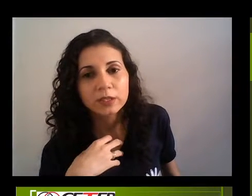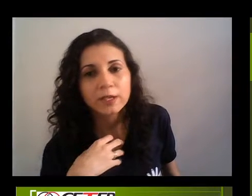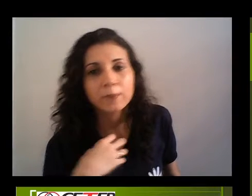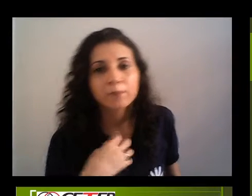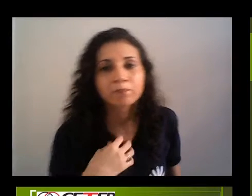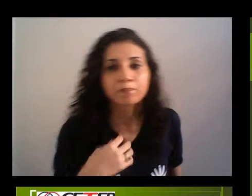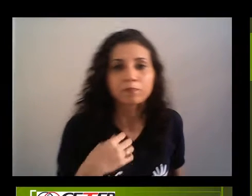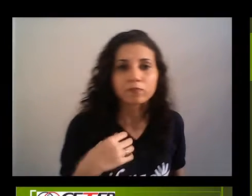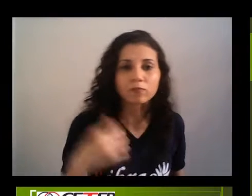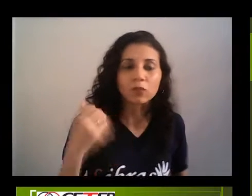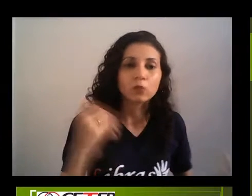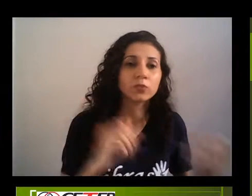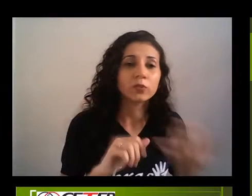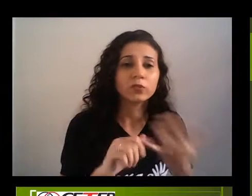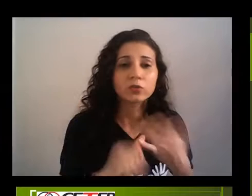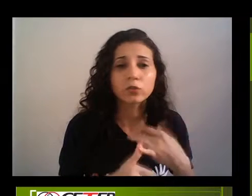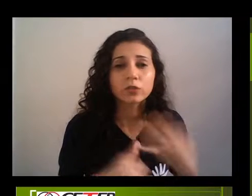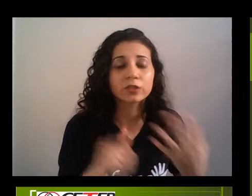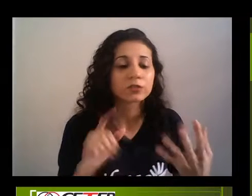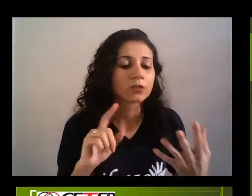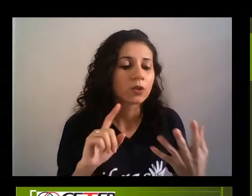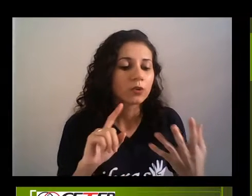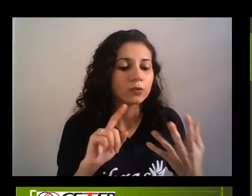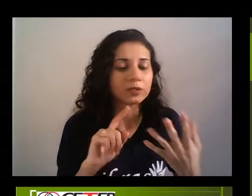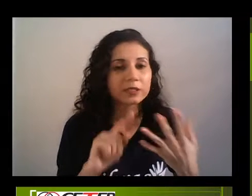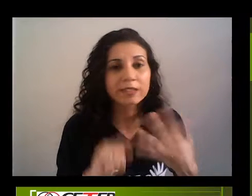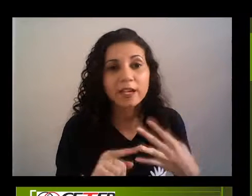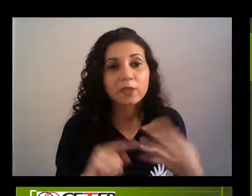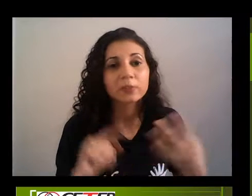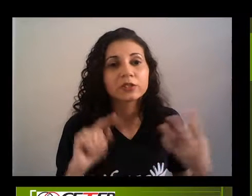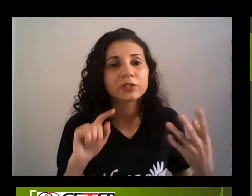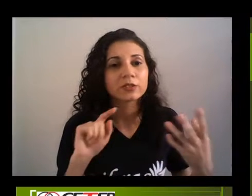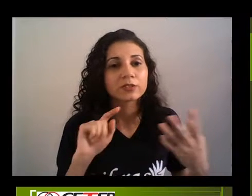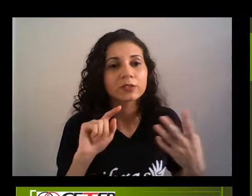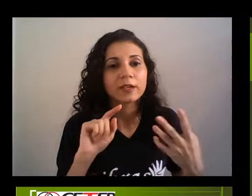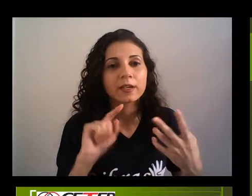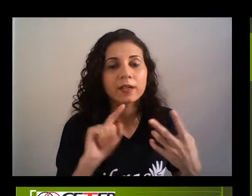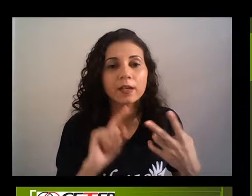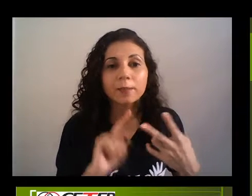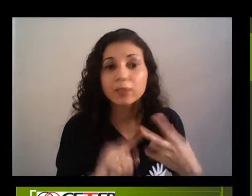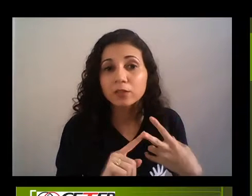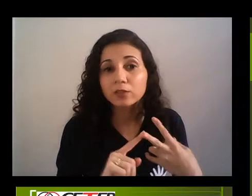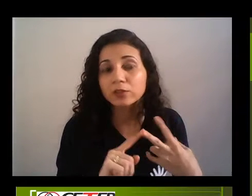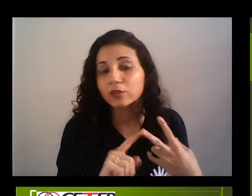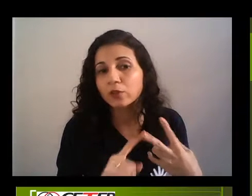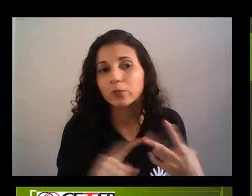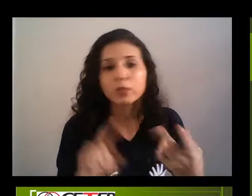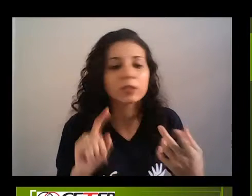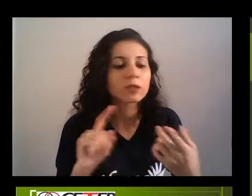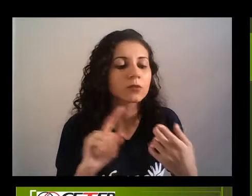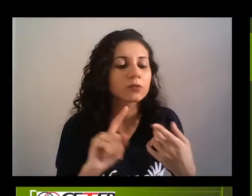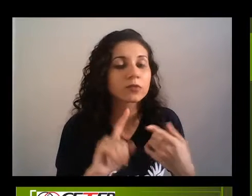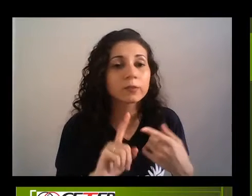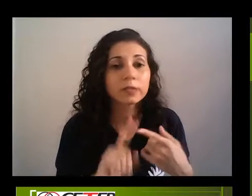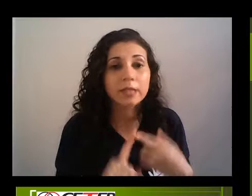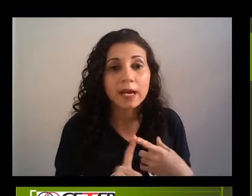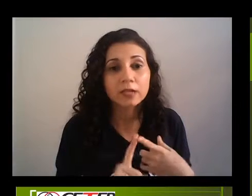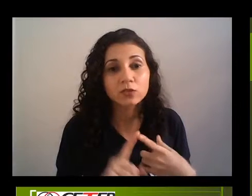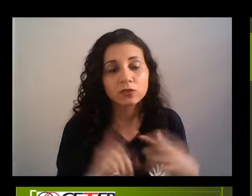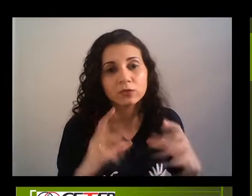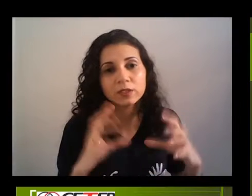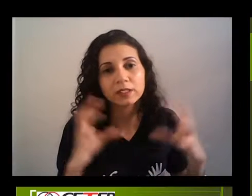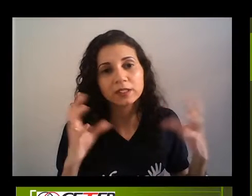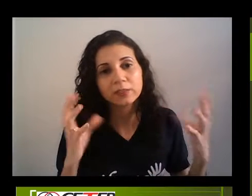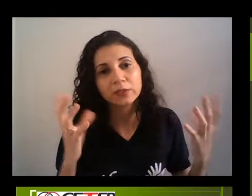surda, né? Os professores, os intérpretes, amigos que se comunicam, os